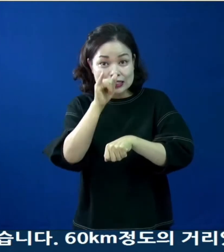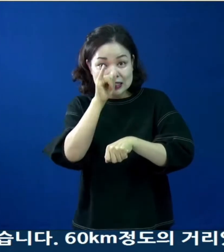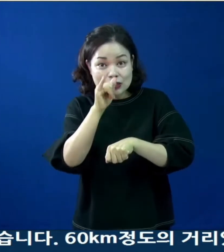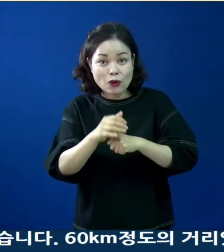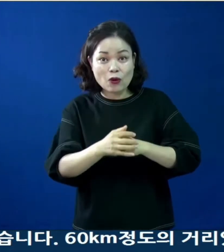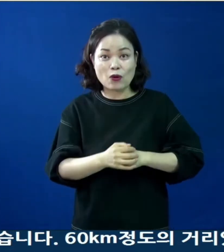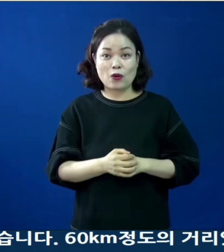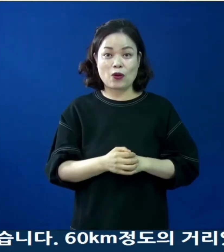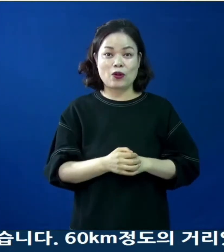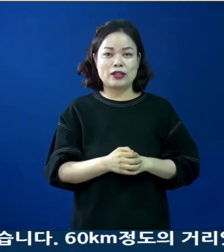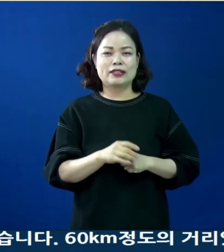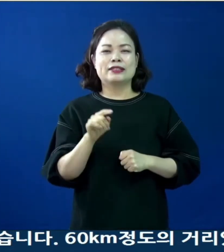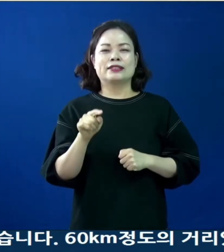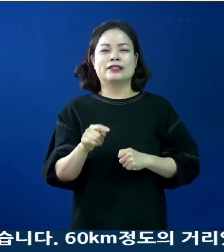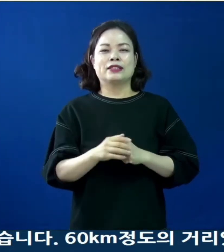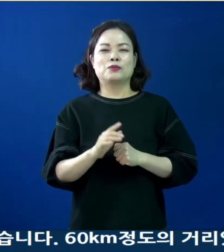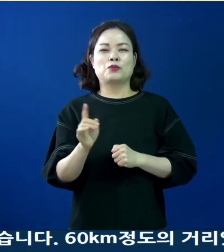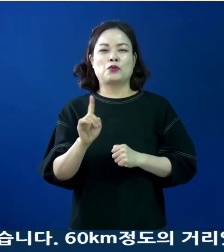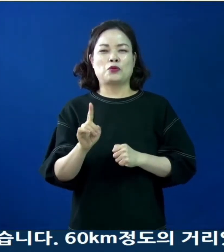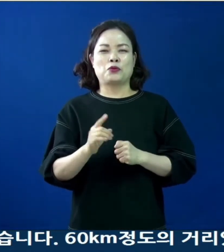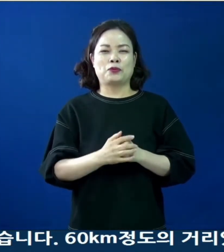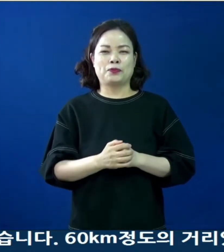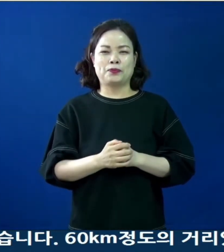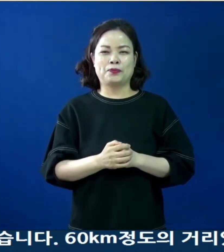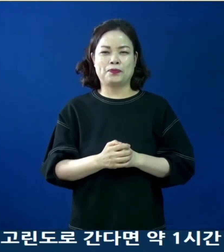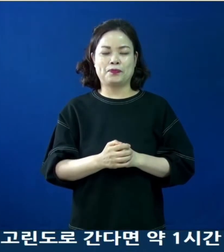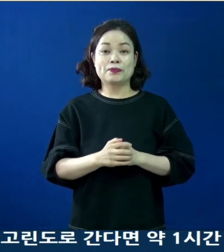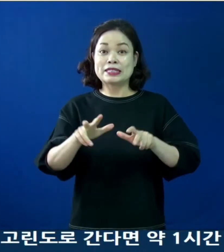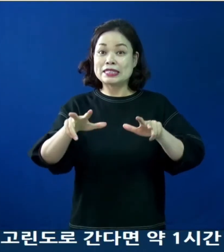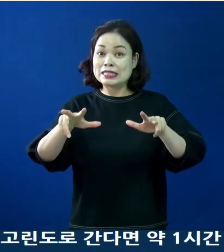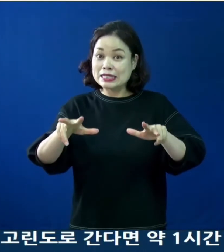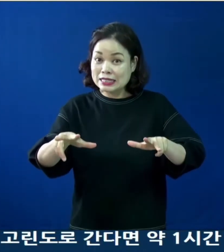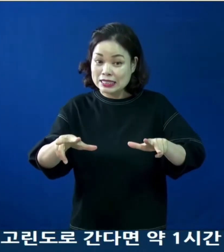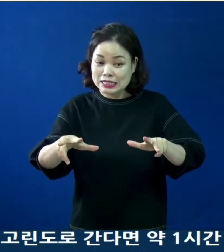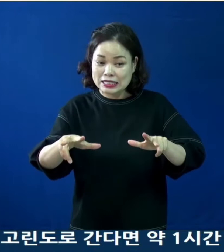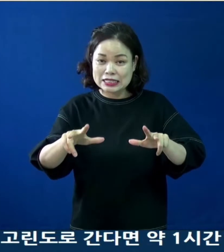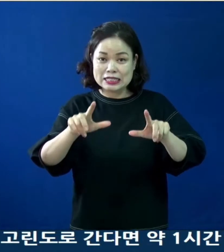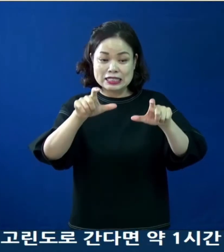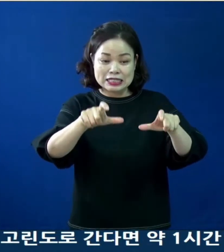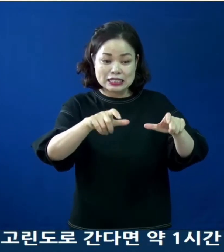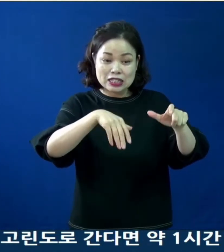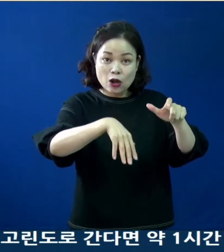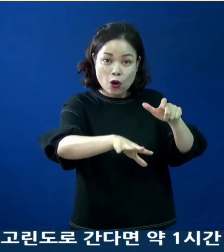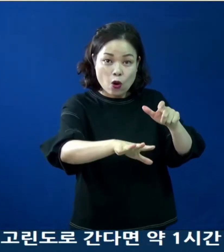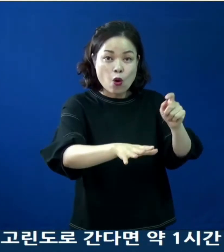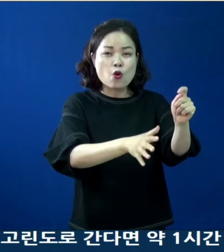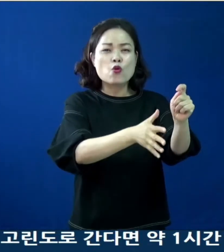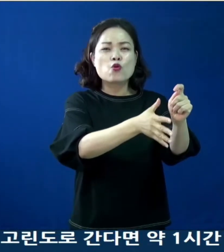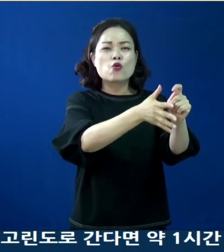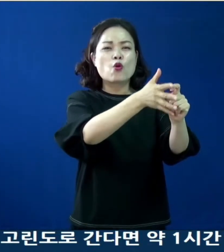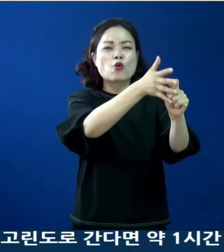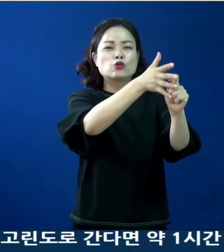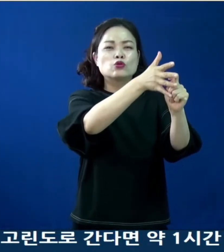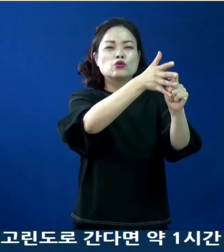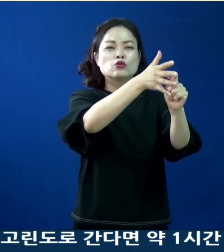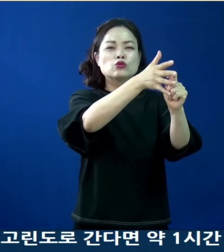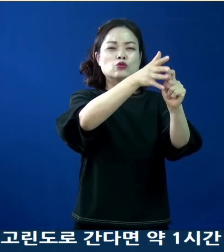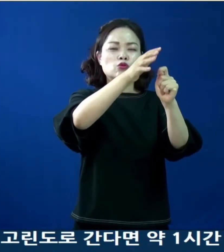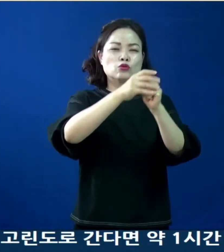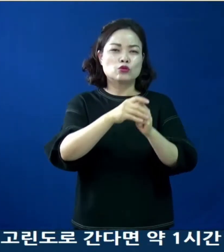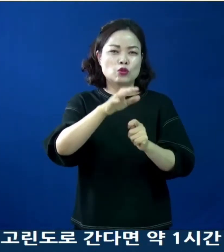있습니다. 그게 뭐냐면 지금 그 지역을 가보면 고린도 운하라는 게